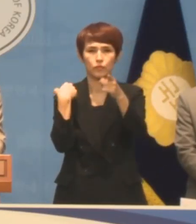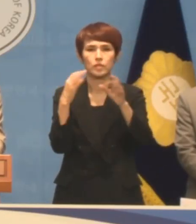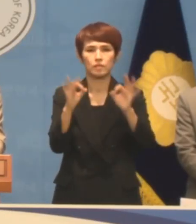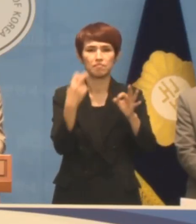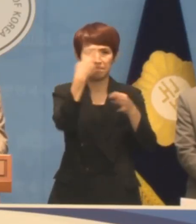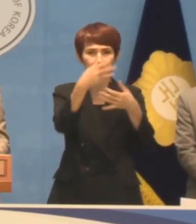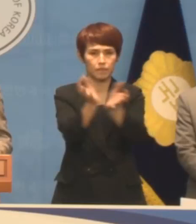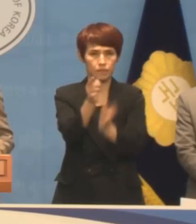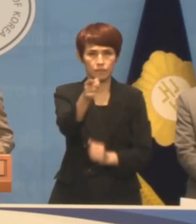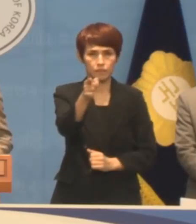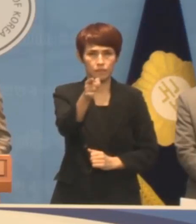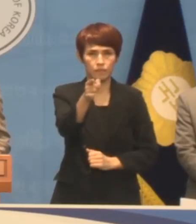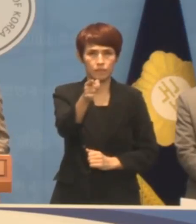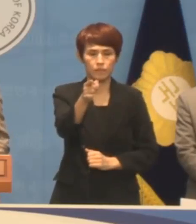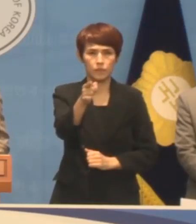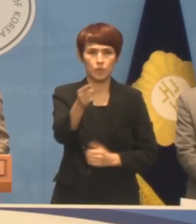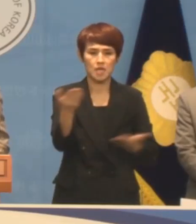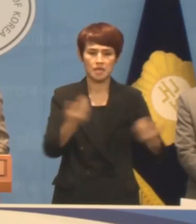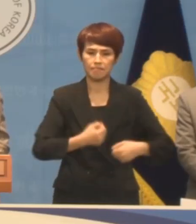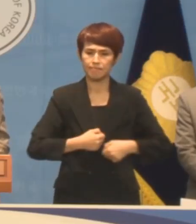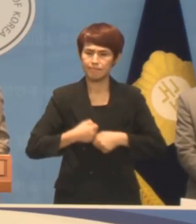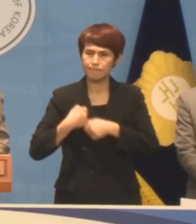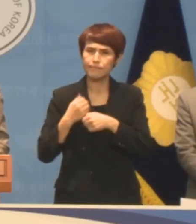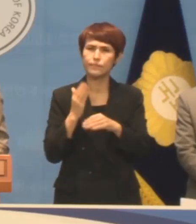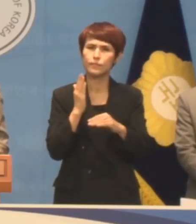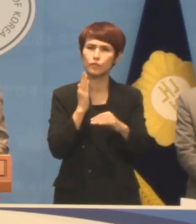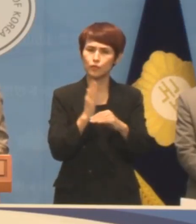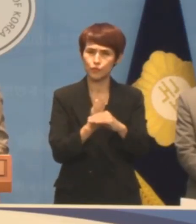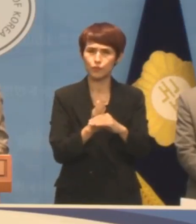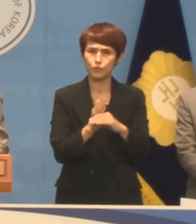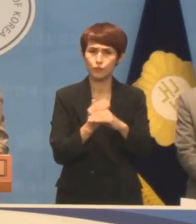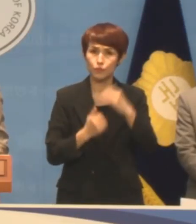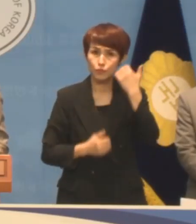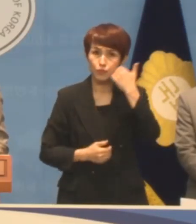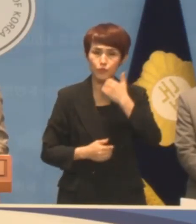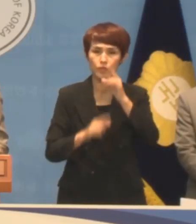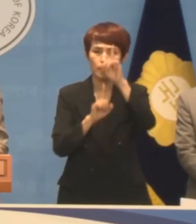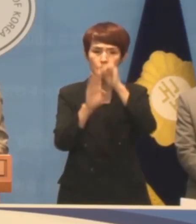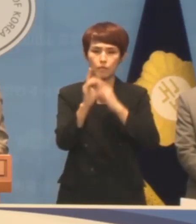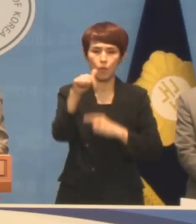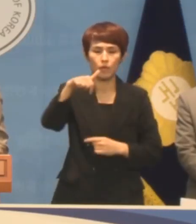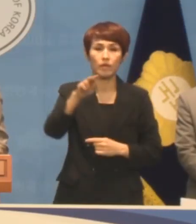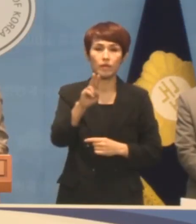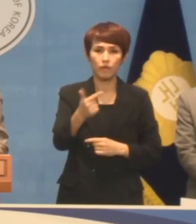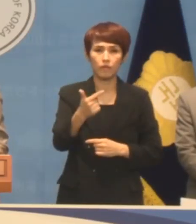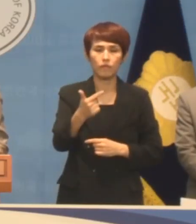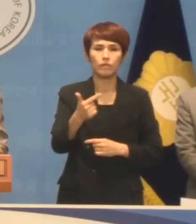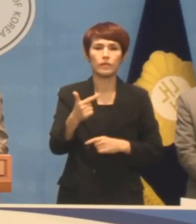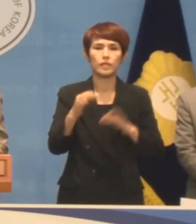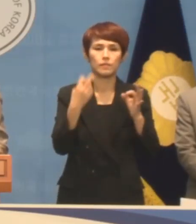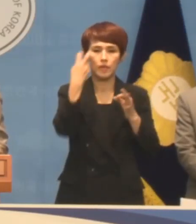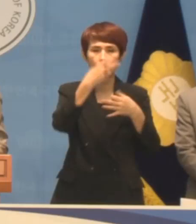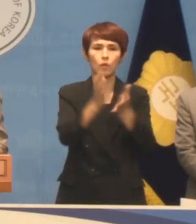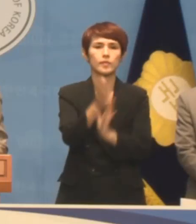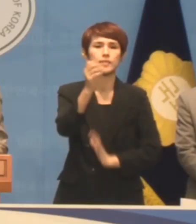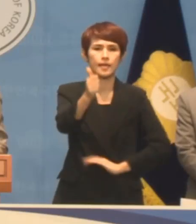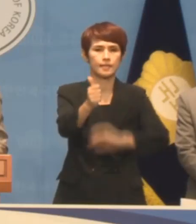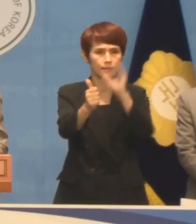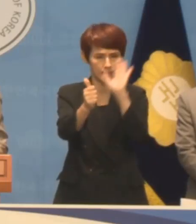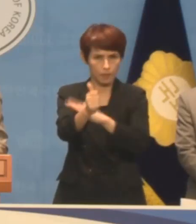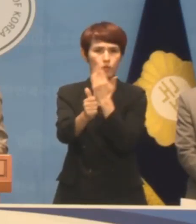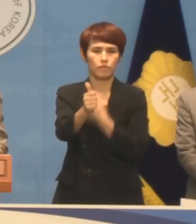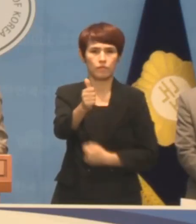금융당국 그리고 직무를 유기하고 있는 특히 이복형 금감원장에게 돌아갈